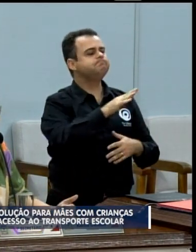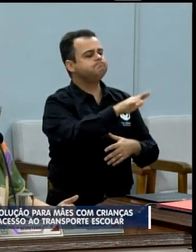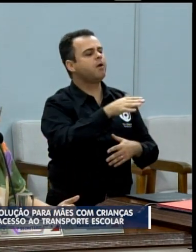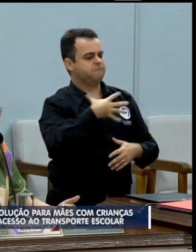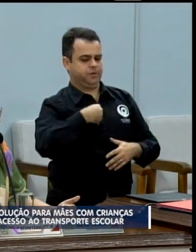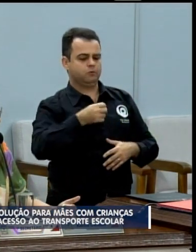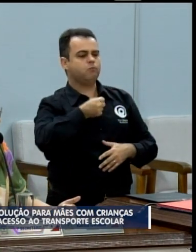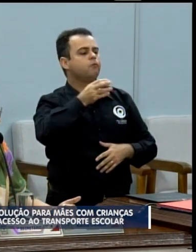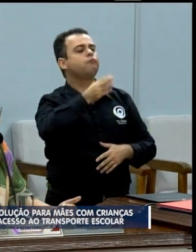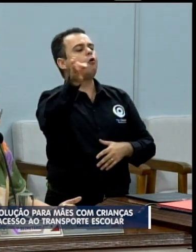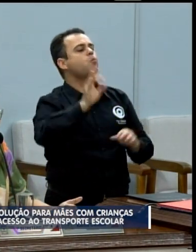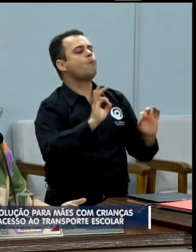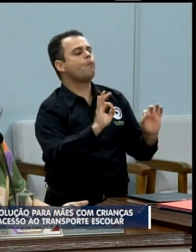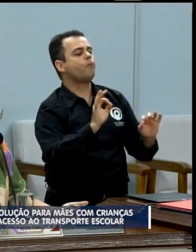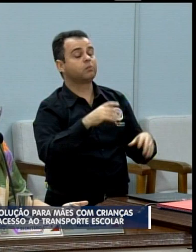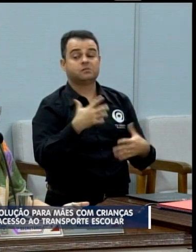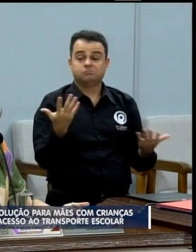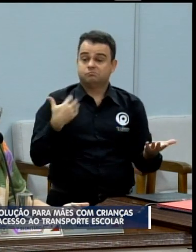para a escola.